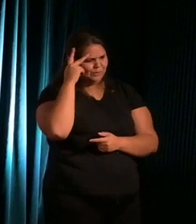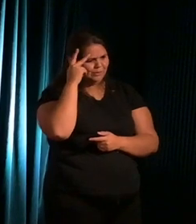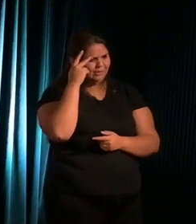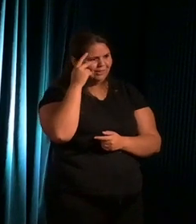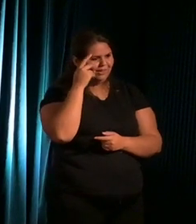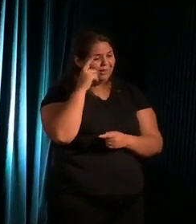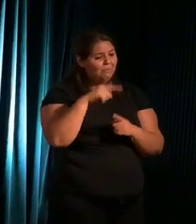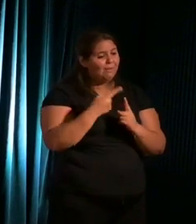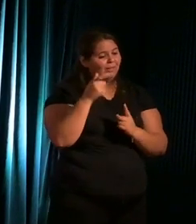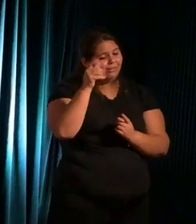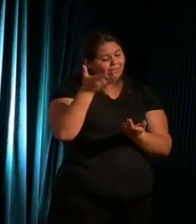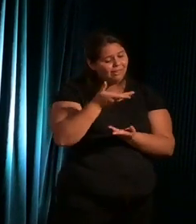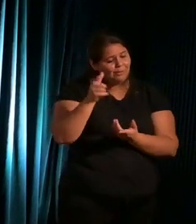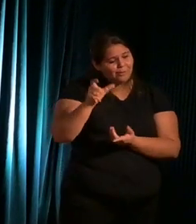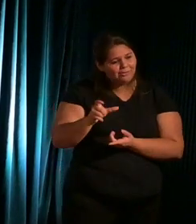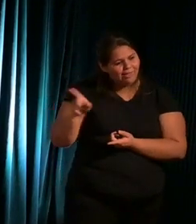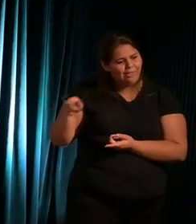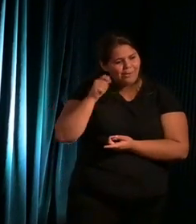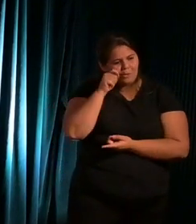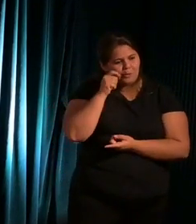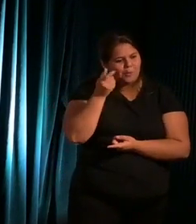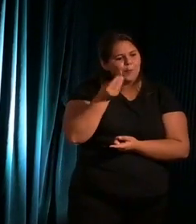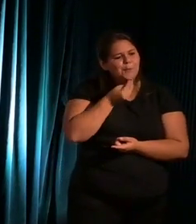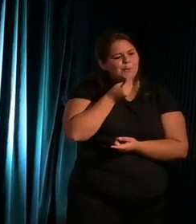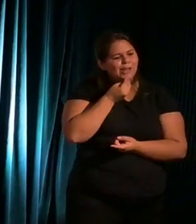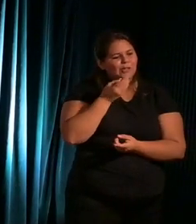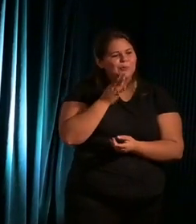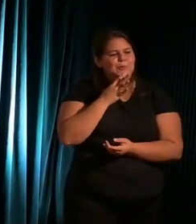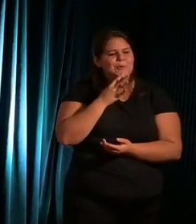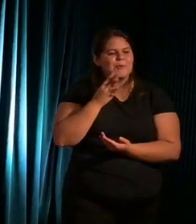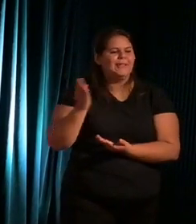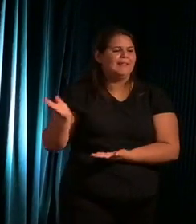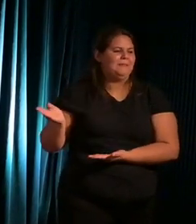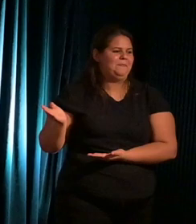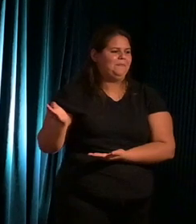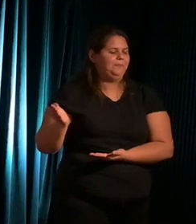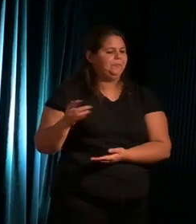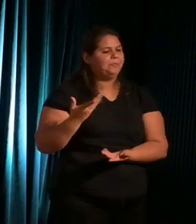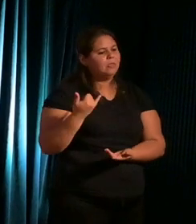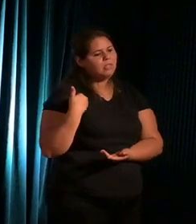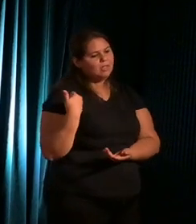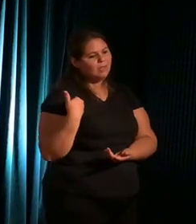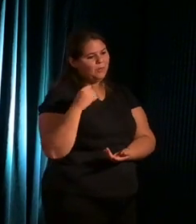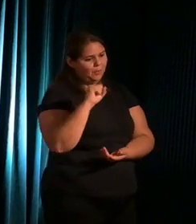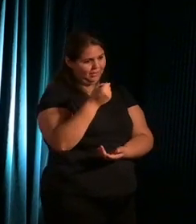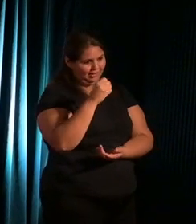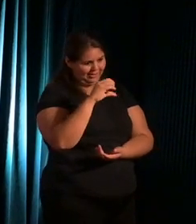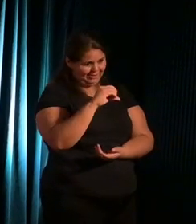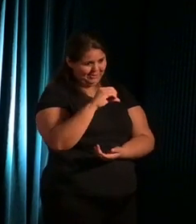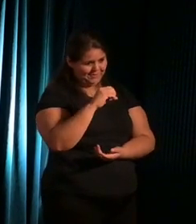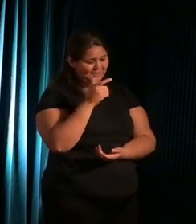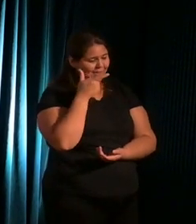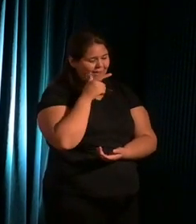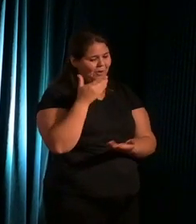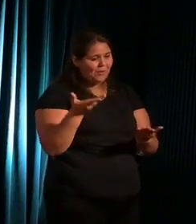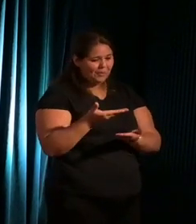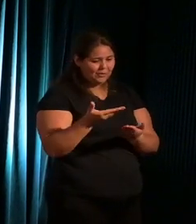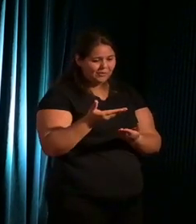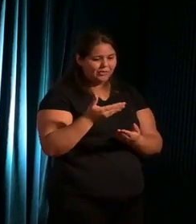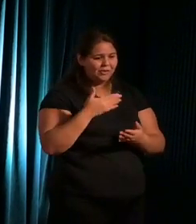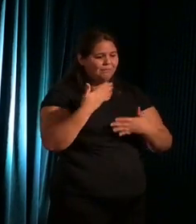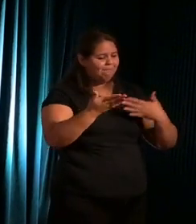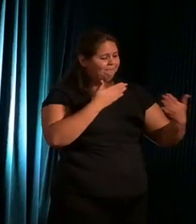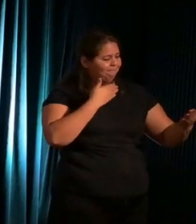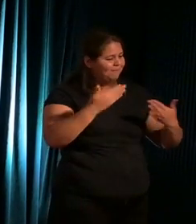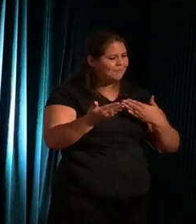Que pode aqui, aos seus 87 anos, conversar com a gente e falar, né, qual o sentido da construção de um